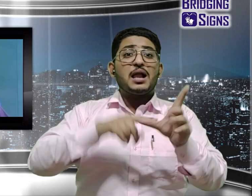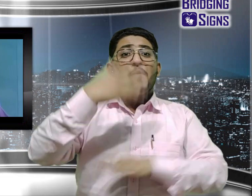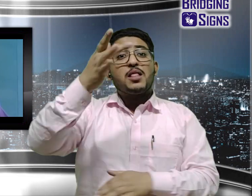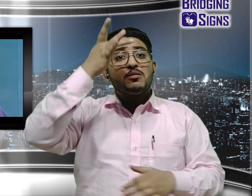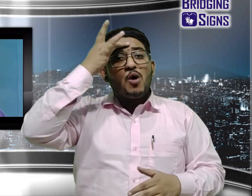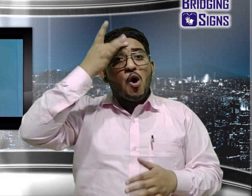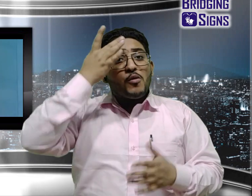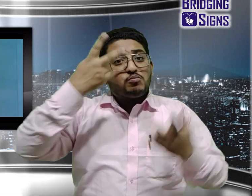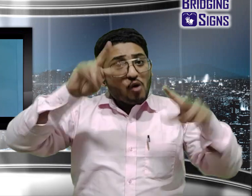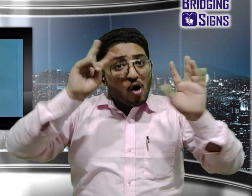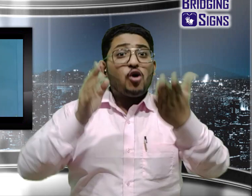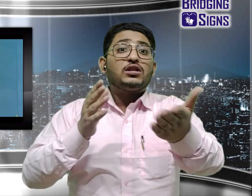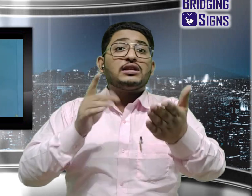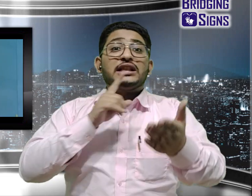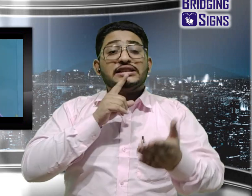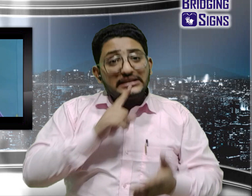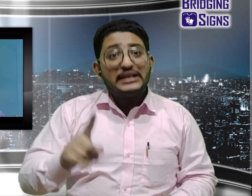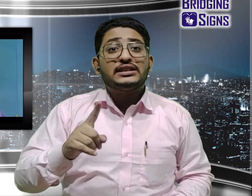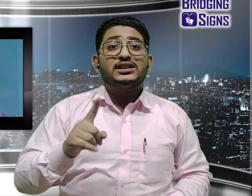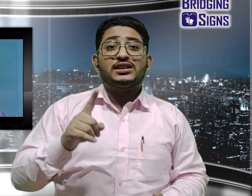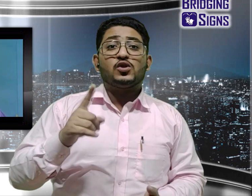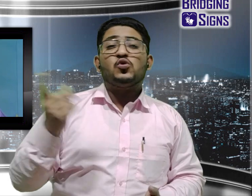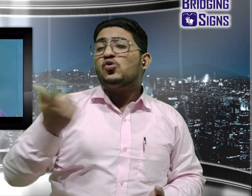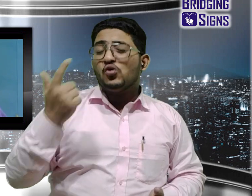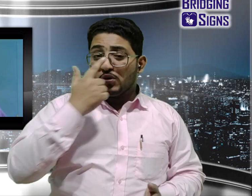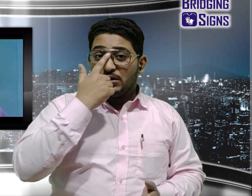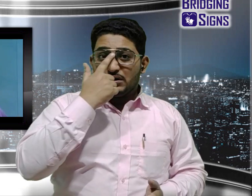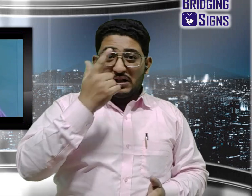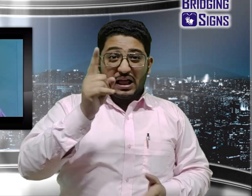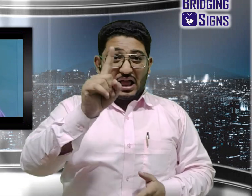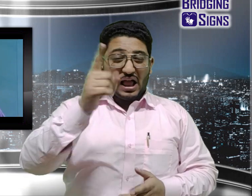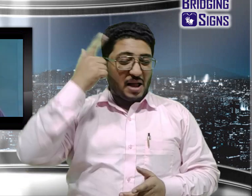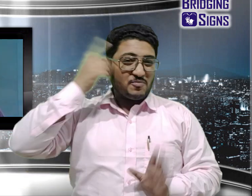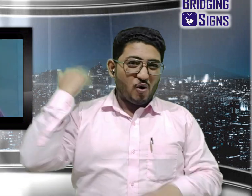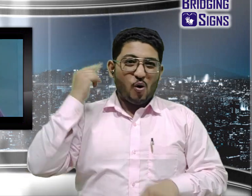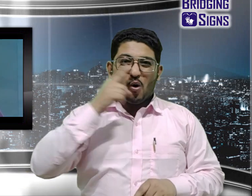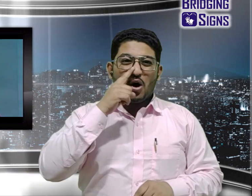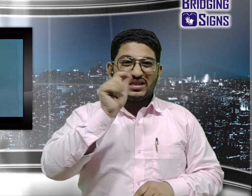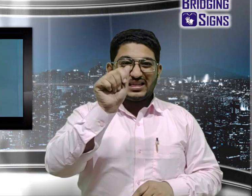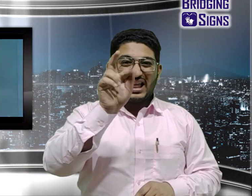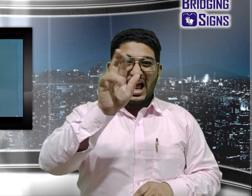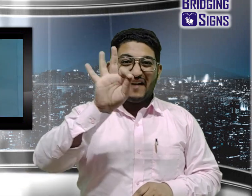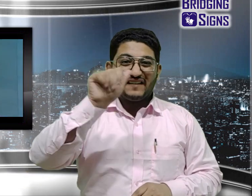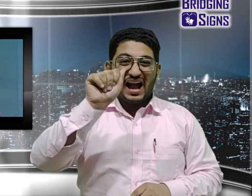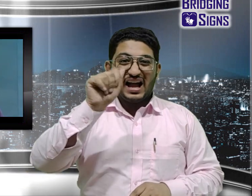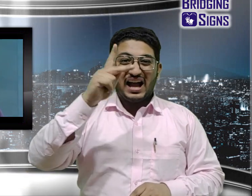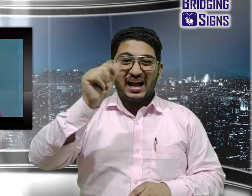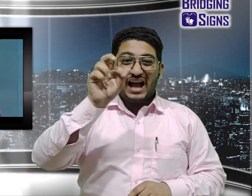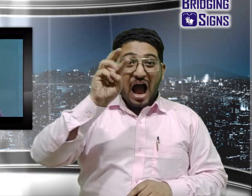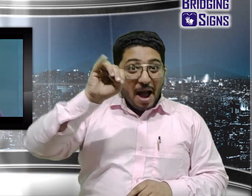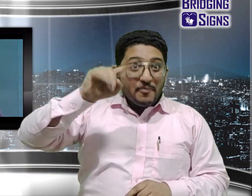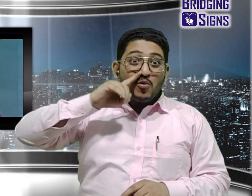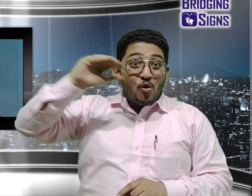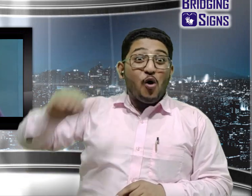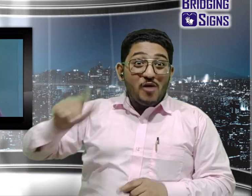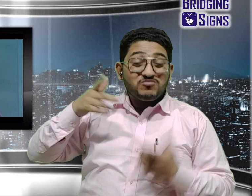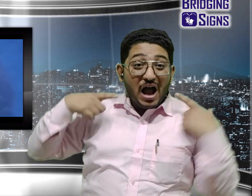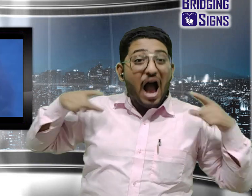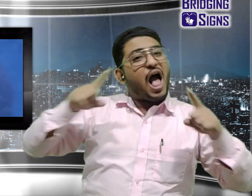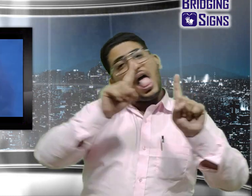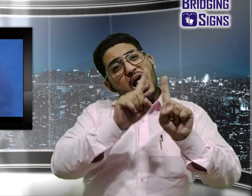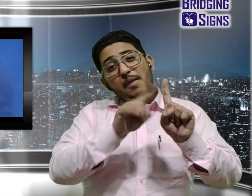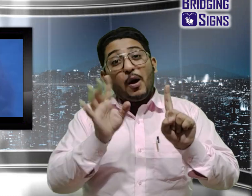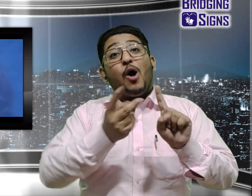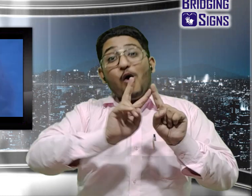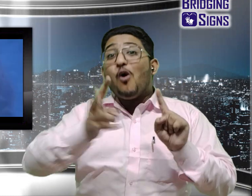होगी। तो ये इट्स इनक्रेडिबली इंपॉर्टेंट कि हमें एक आरफा करीम की पाकिस्तान में नहीं, हमें हज़ारों आरफा करीम्स की ज़रूरत है। और जब